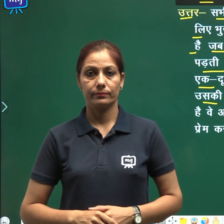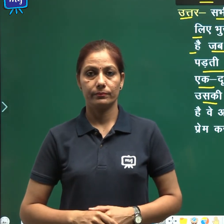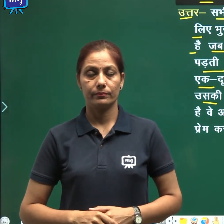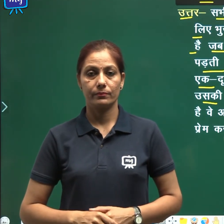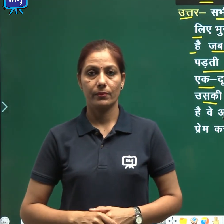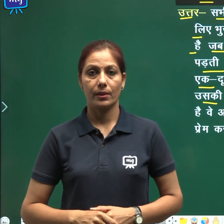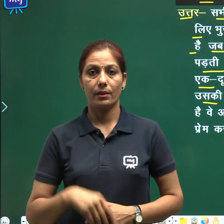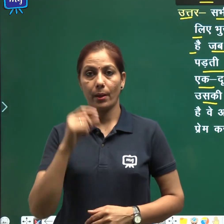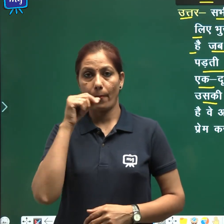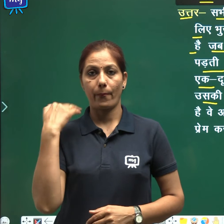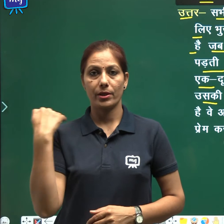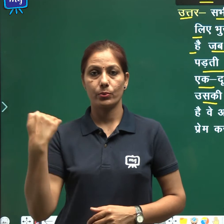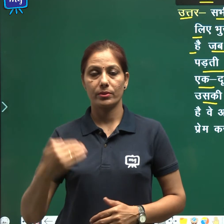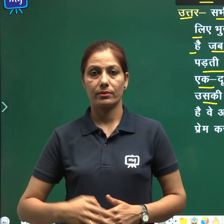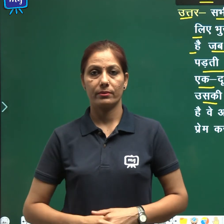भाइयों से